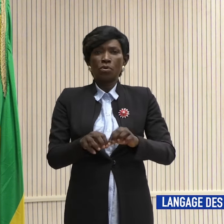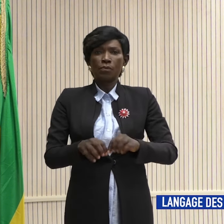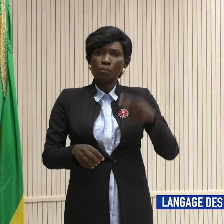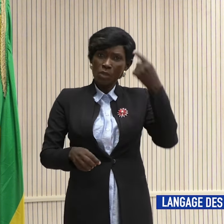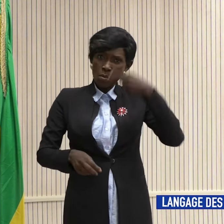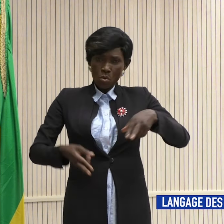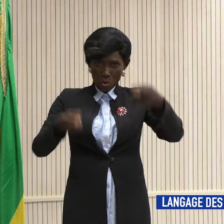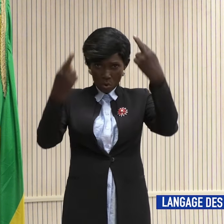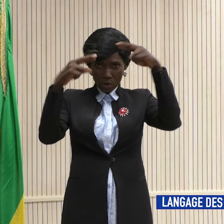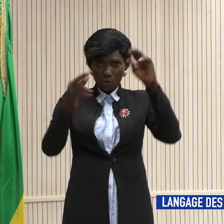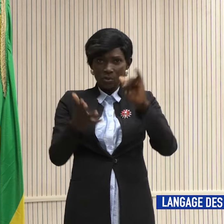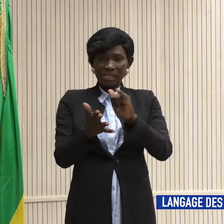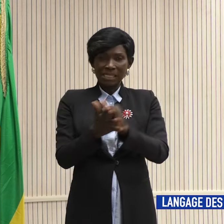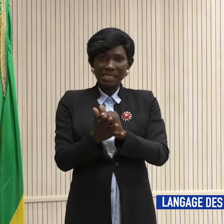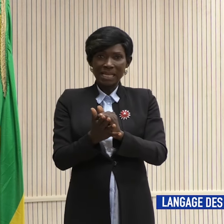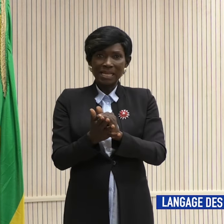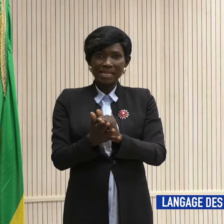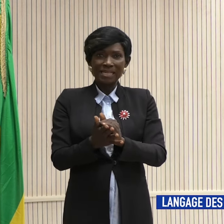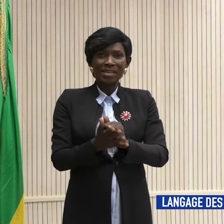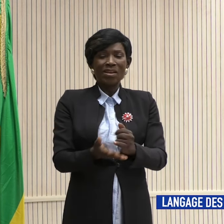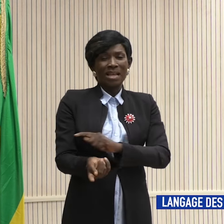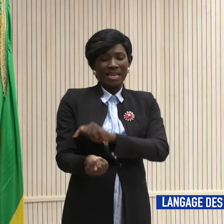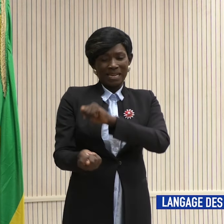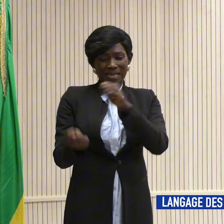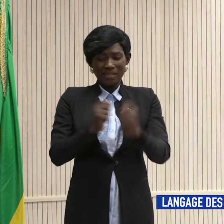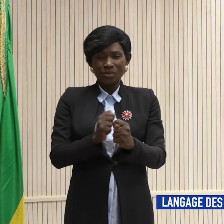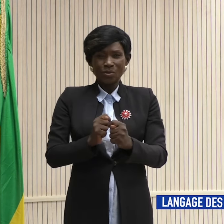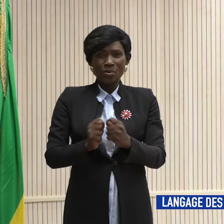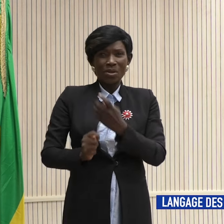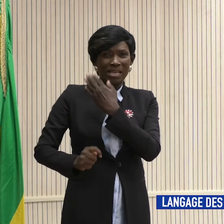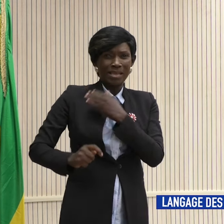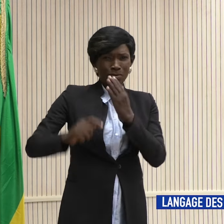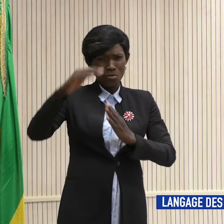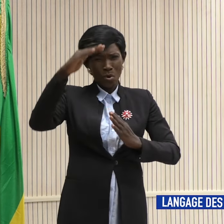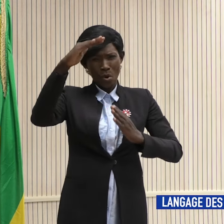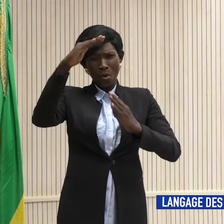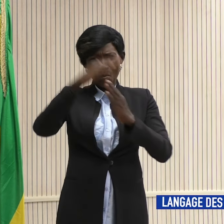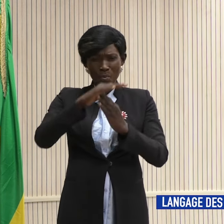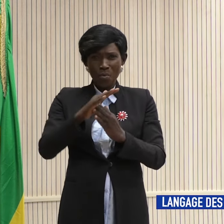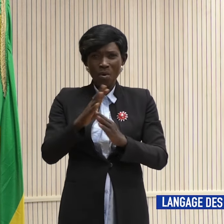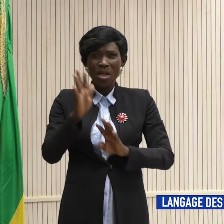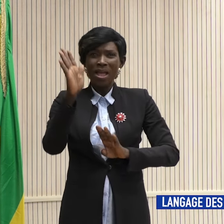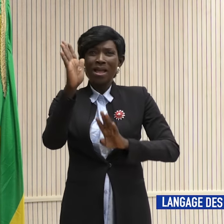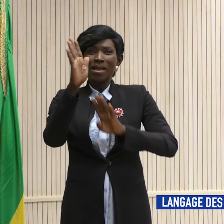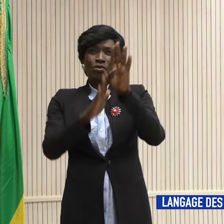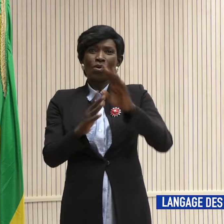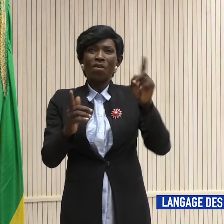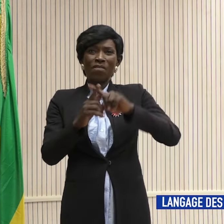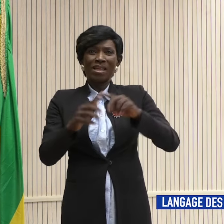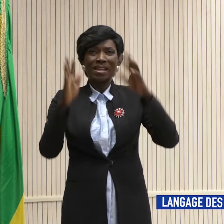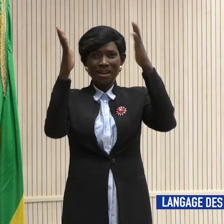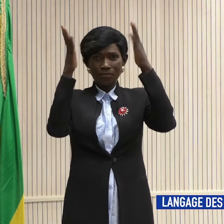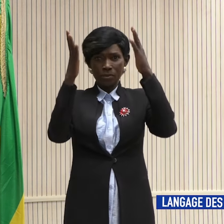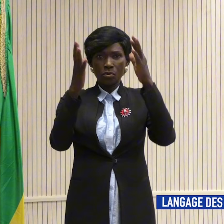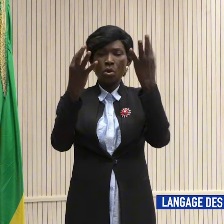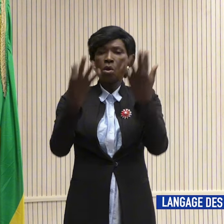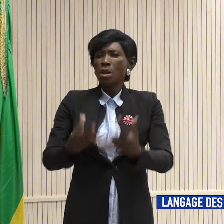cette transition et atteindre notre véritable essort vers la félicité il est indispensable pour